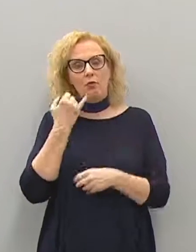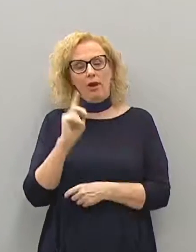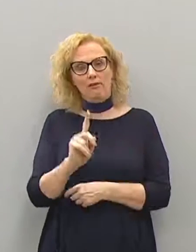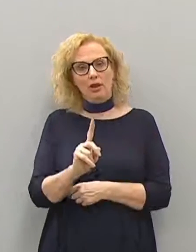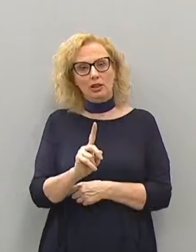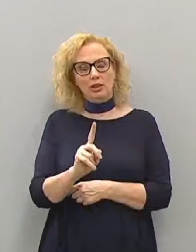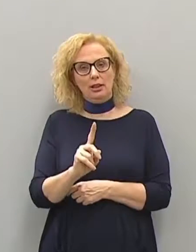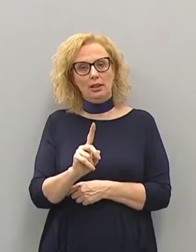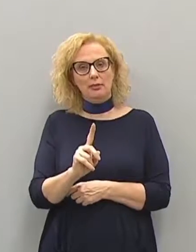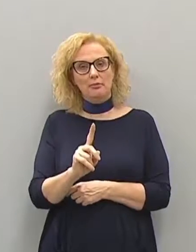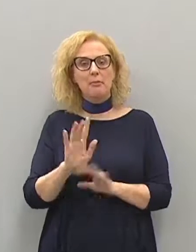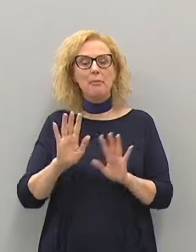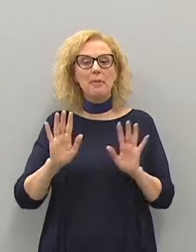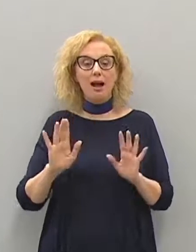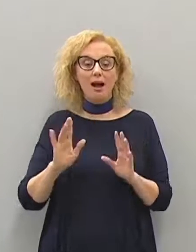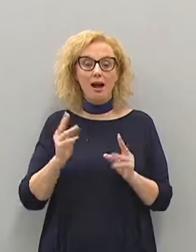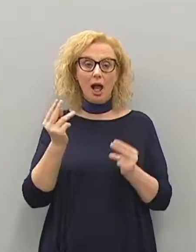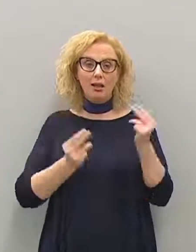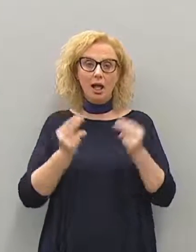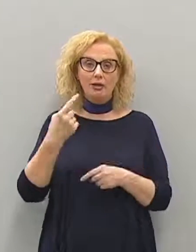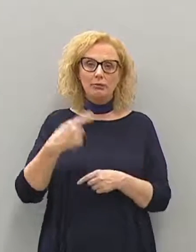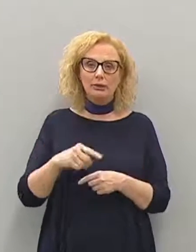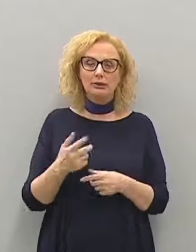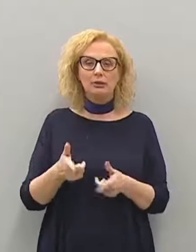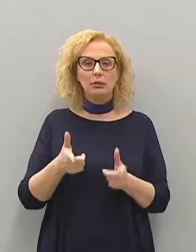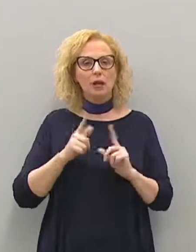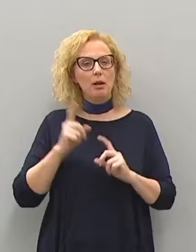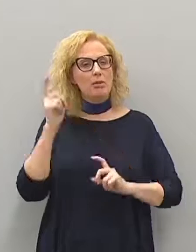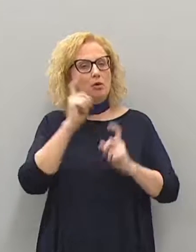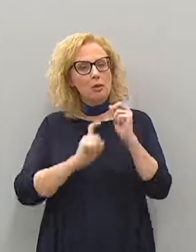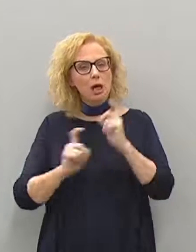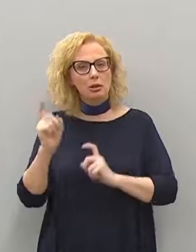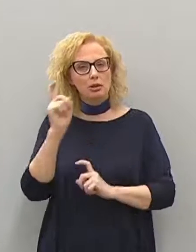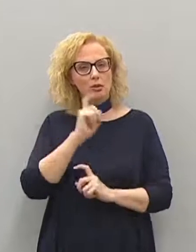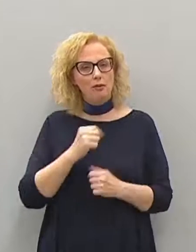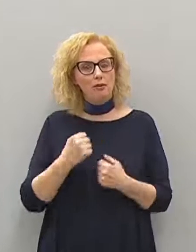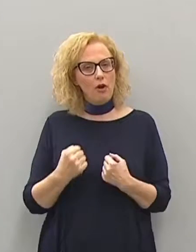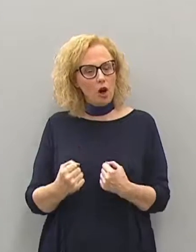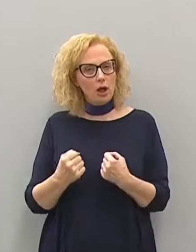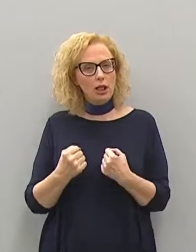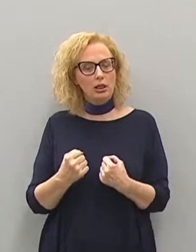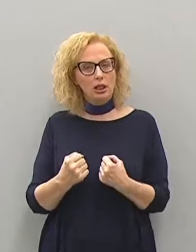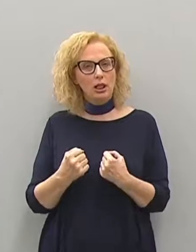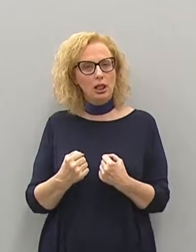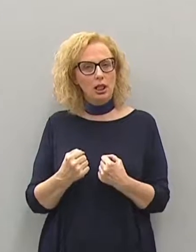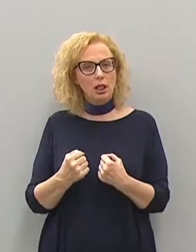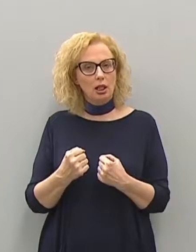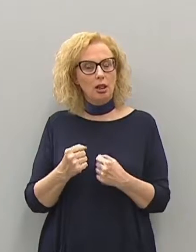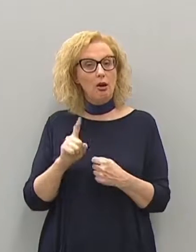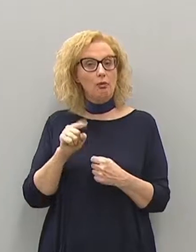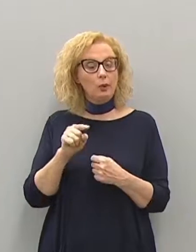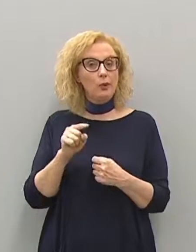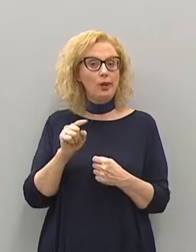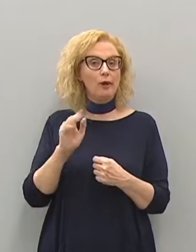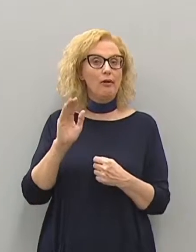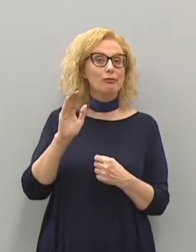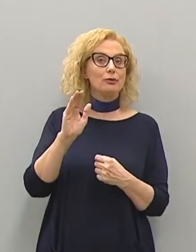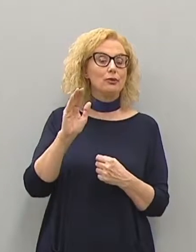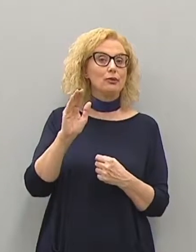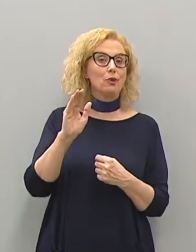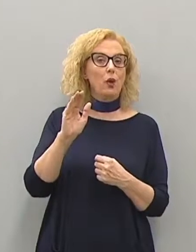questo dato è un dato che ci preoccupa non poco anche lo dobbiamo dire in vista delle